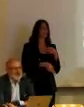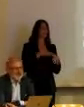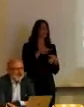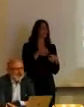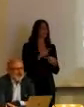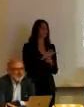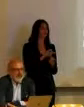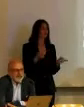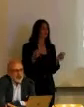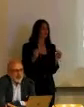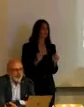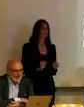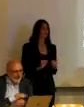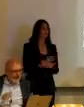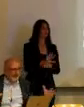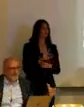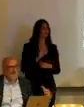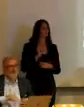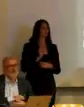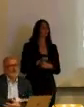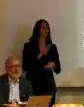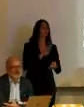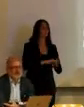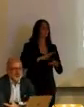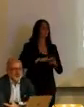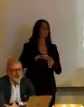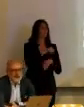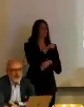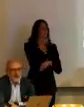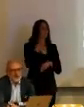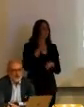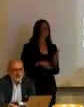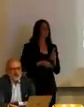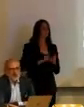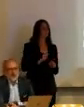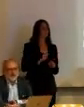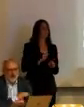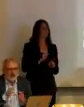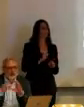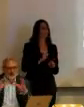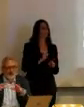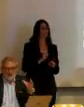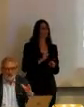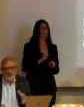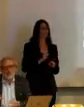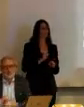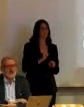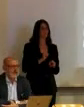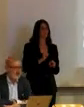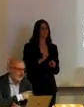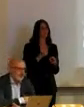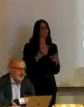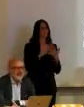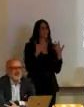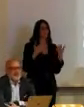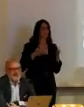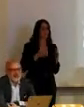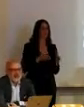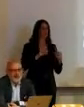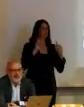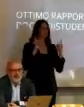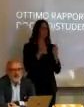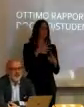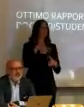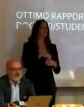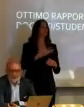discipline che vi servono di più all'interno, ovviamente, di un corso di laurea che prevede delle opzioni che poi i colleghi vi